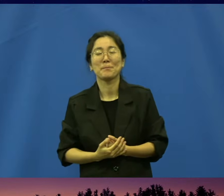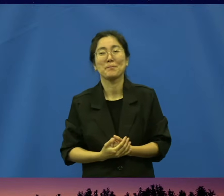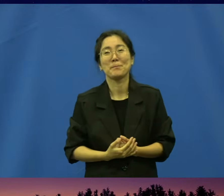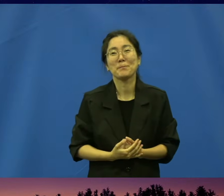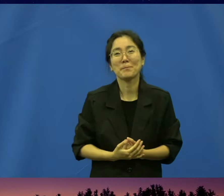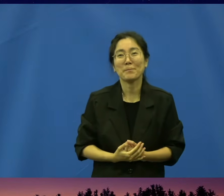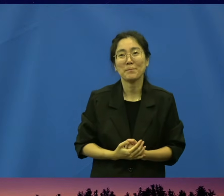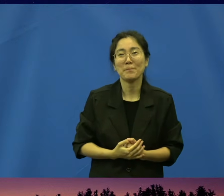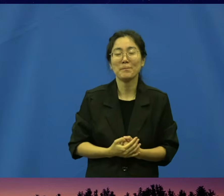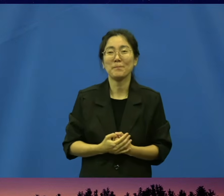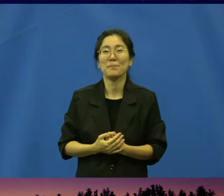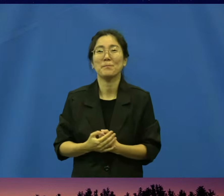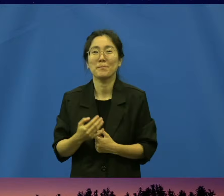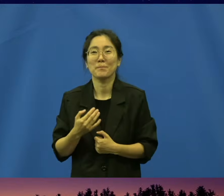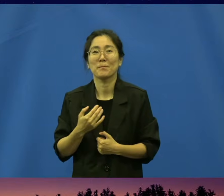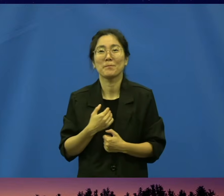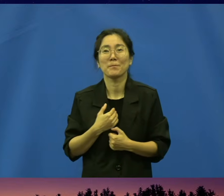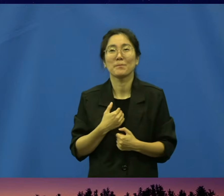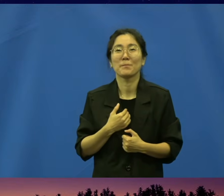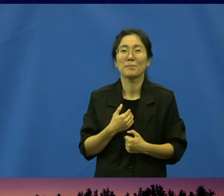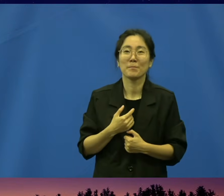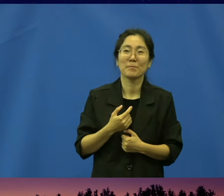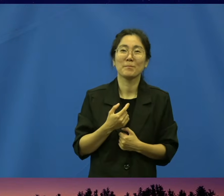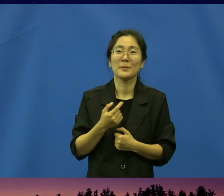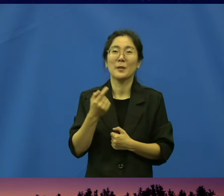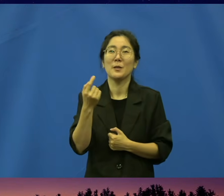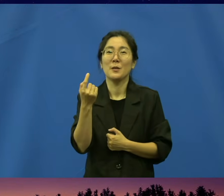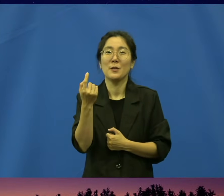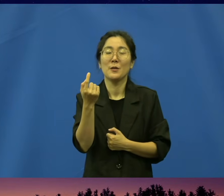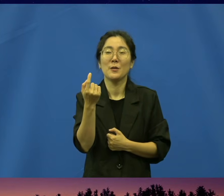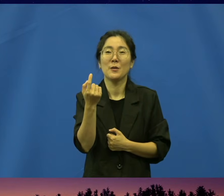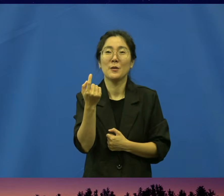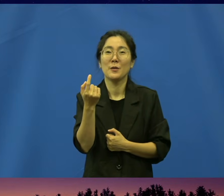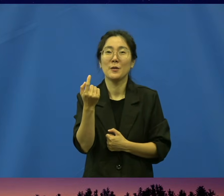처음에 79년도에 이제 배에 갔는데,